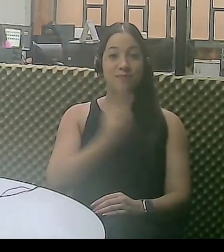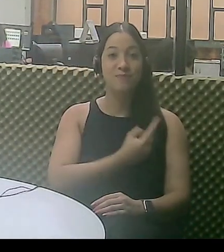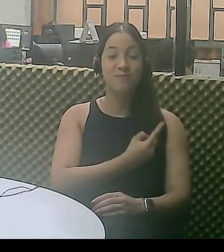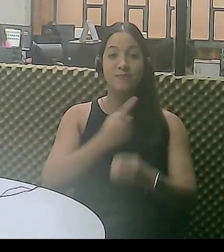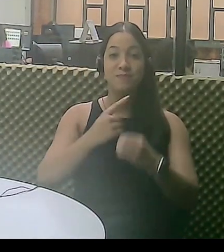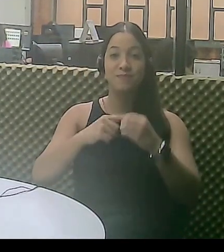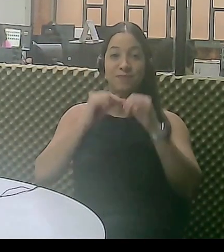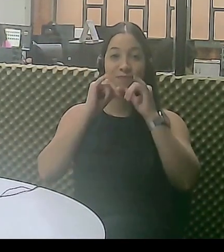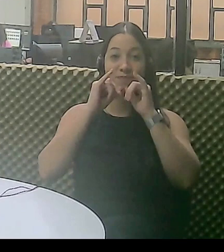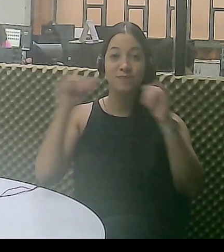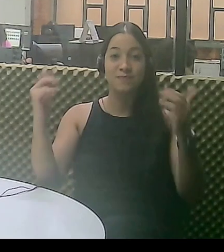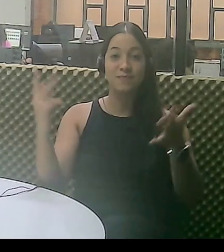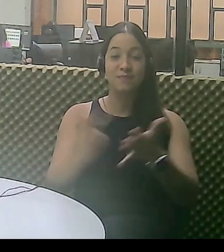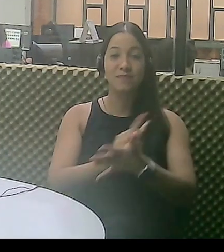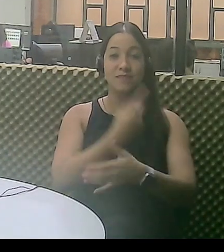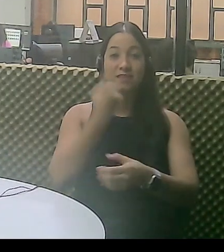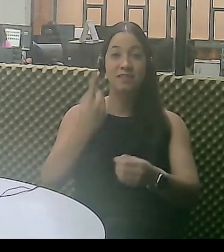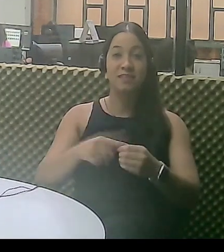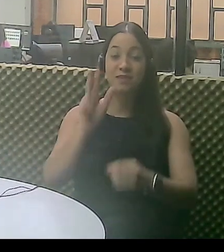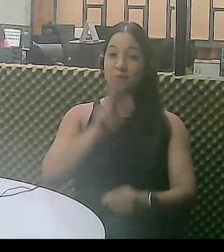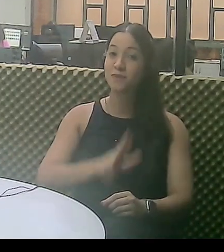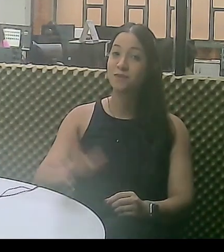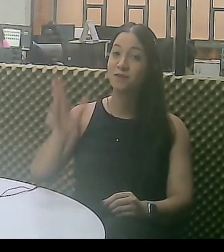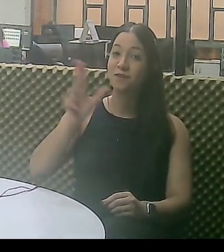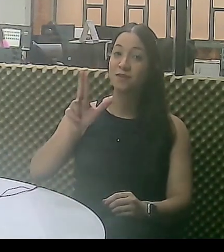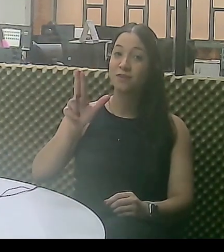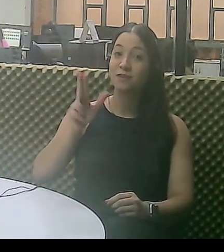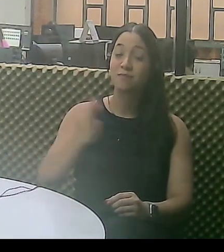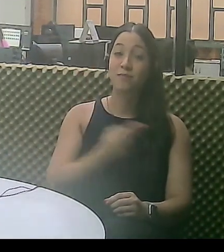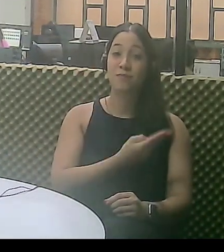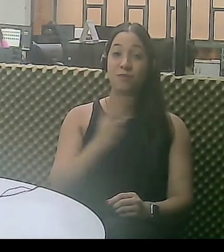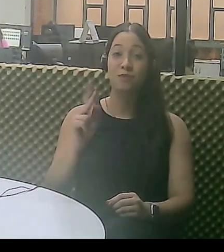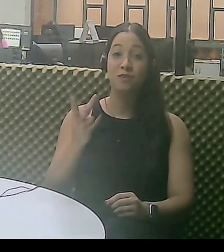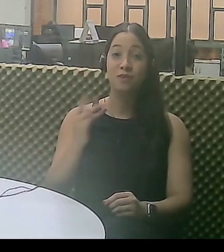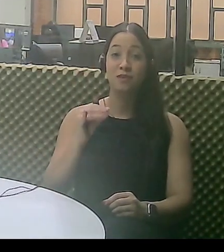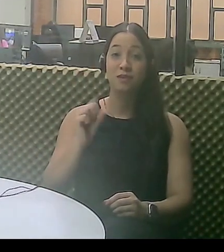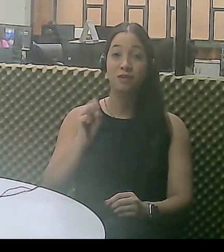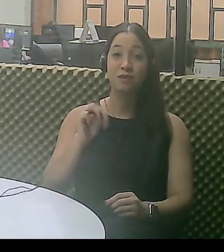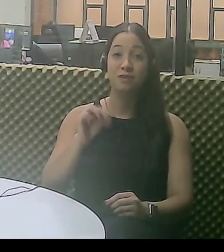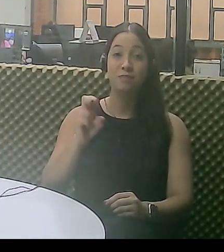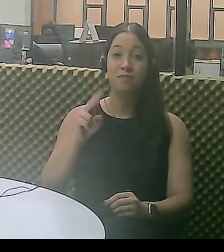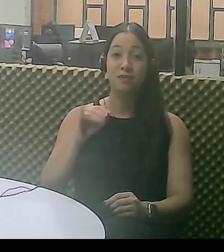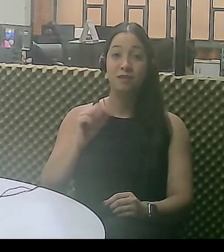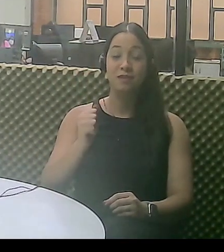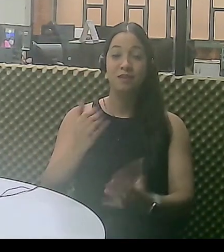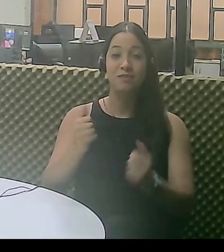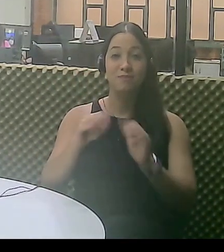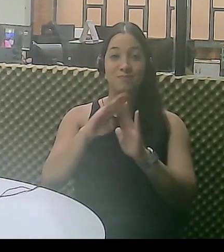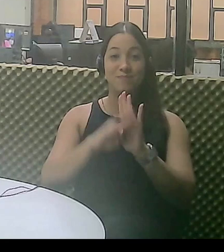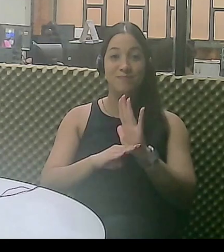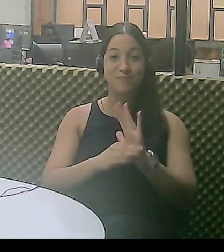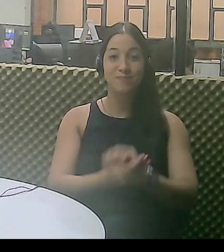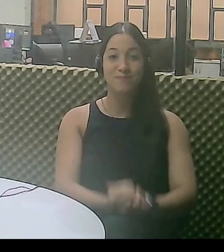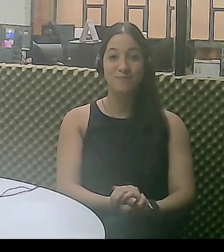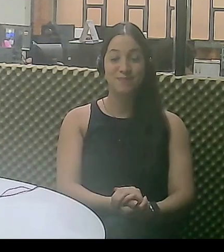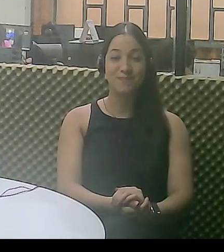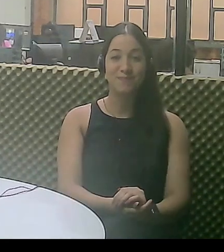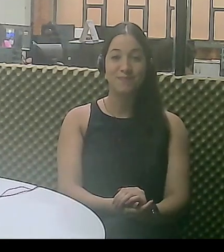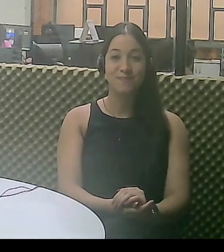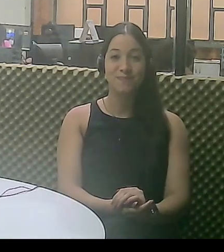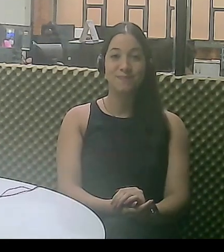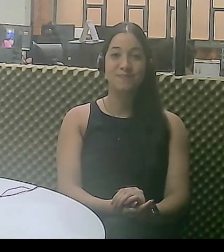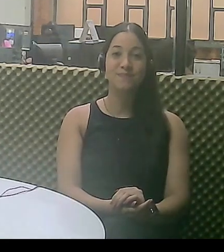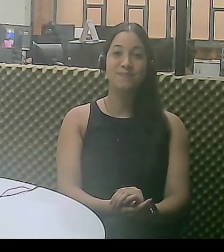com um boletim de notícias sobre o que de fato acontece em Uberlândia. Eu sou Ismênia Keller e vamos aos destaques.